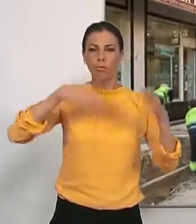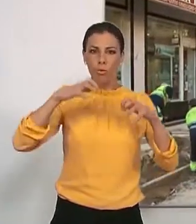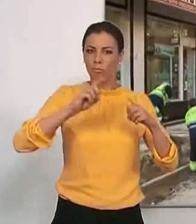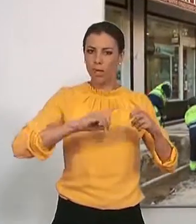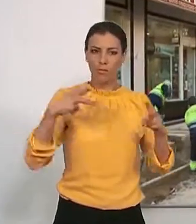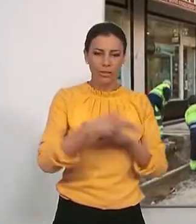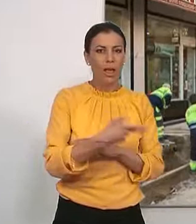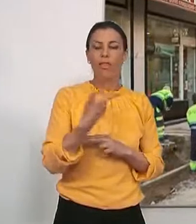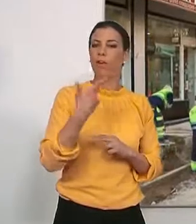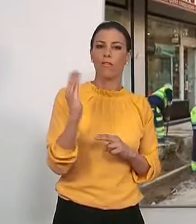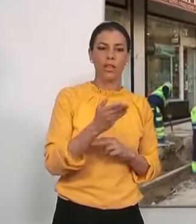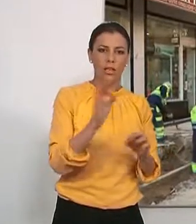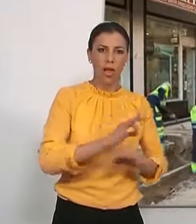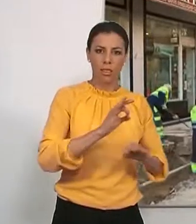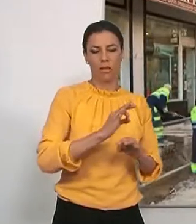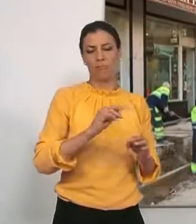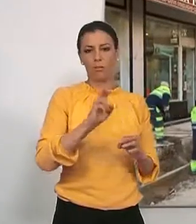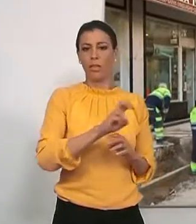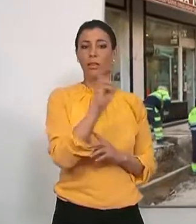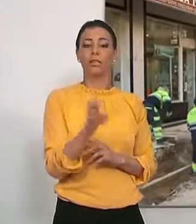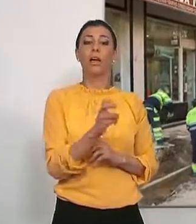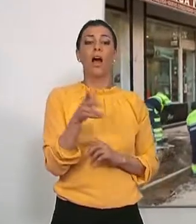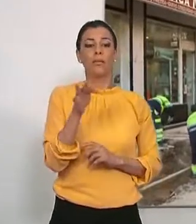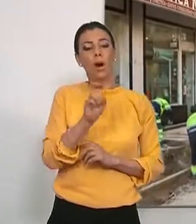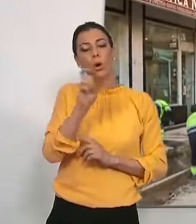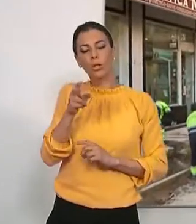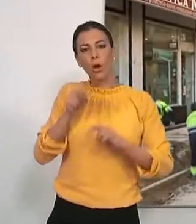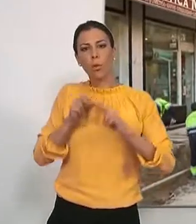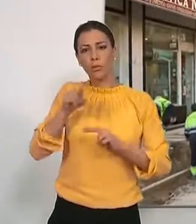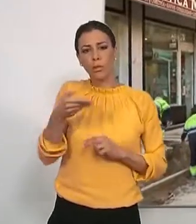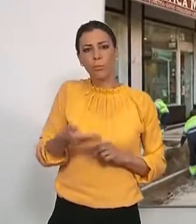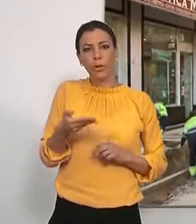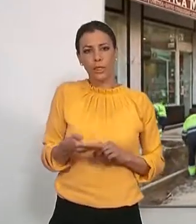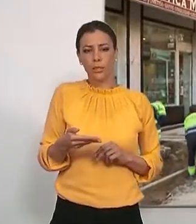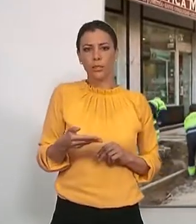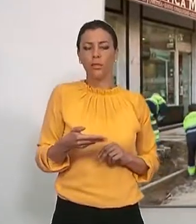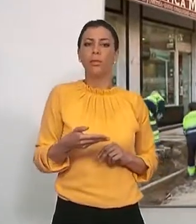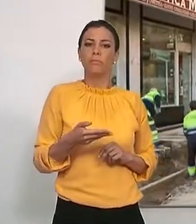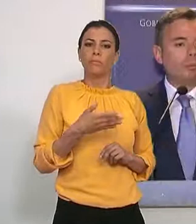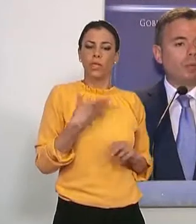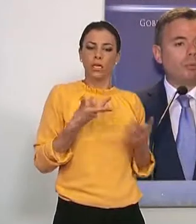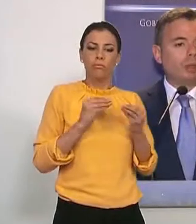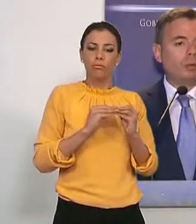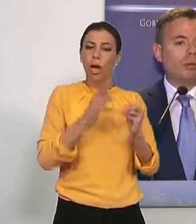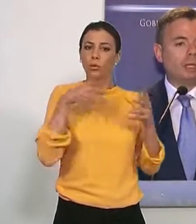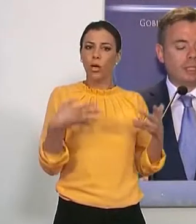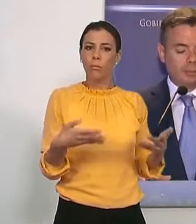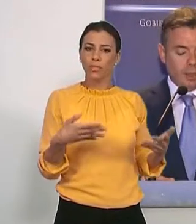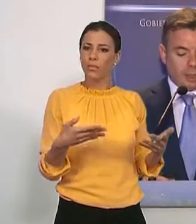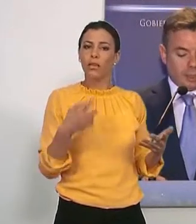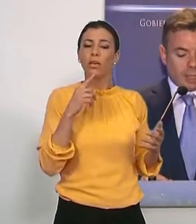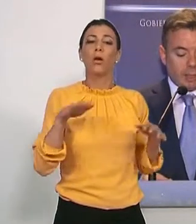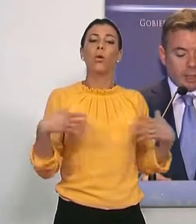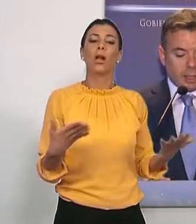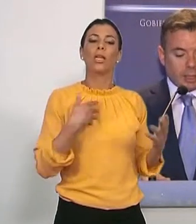suministro saneamiento y recogida de pluviales otra actuación importante que se viene acometiendo en la